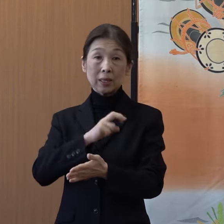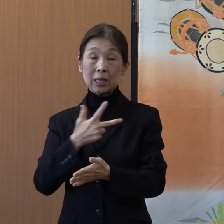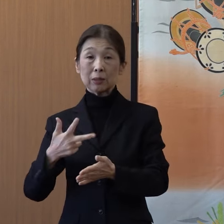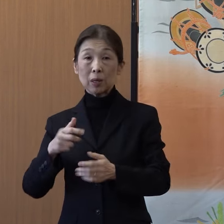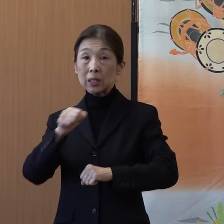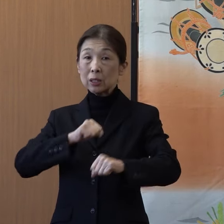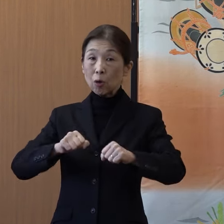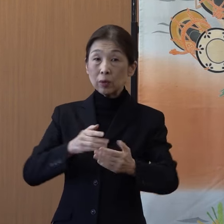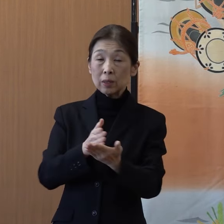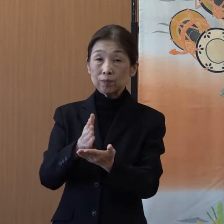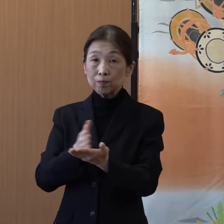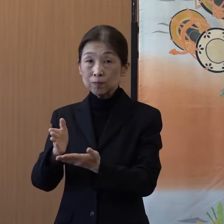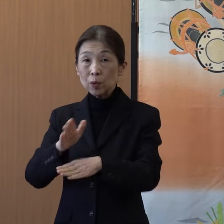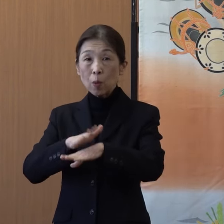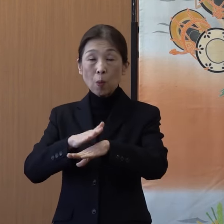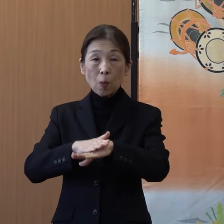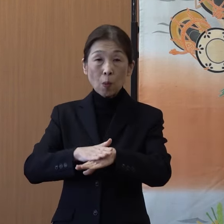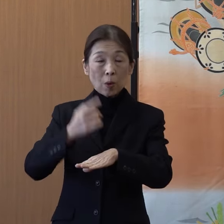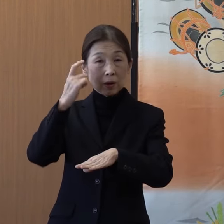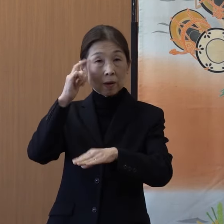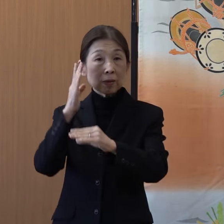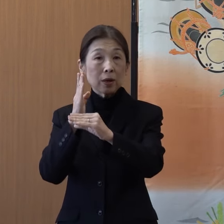しております。